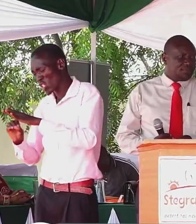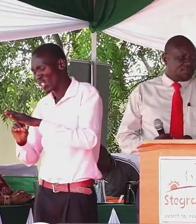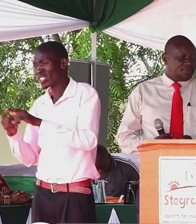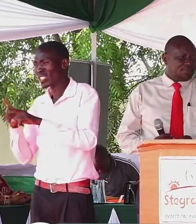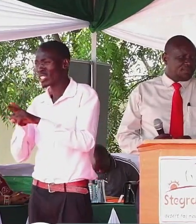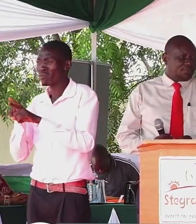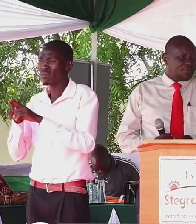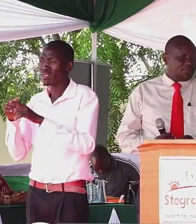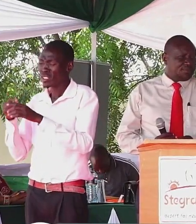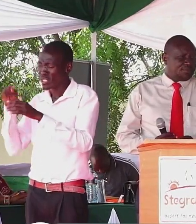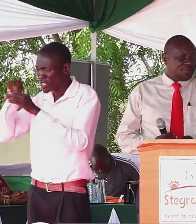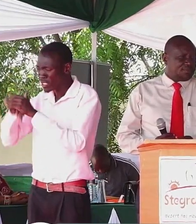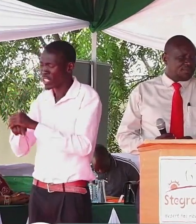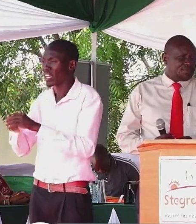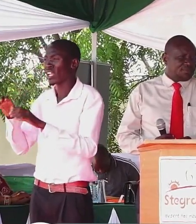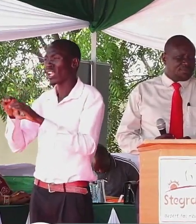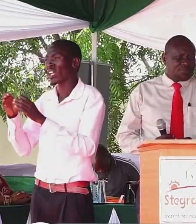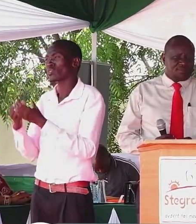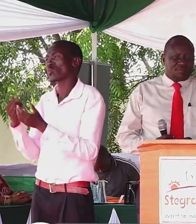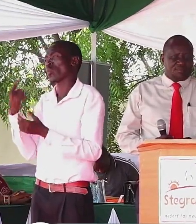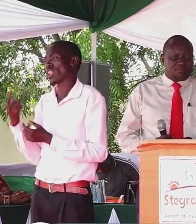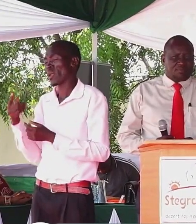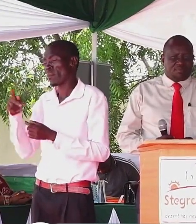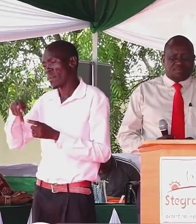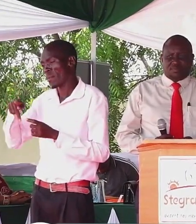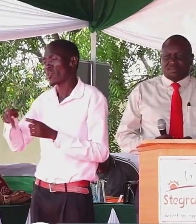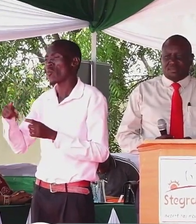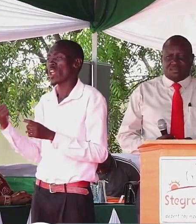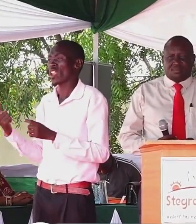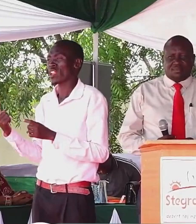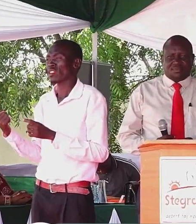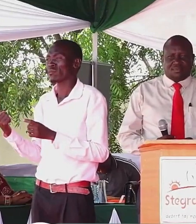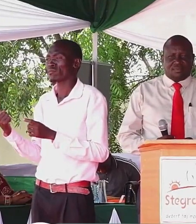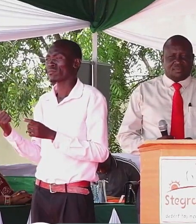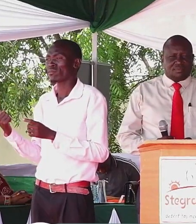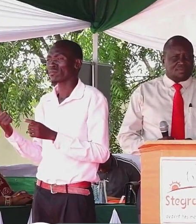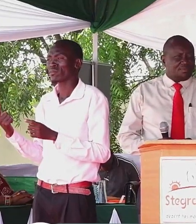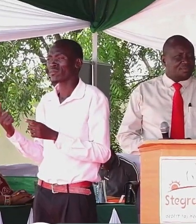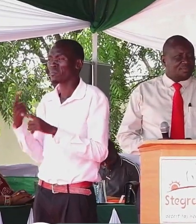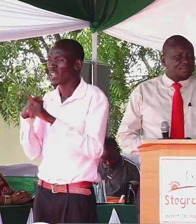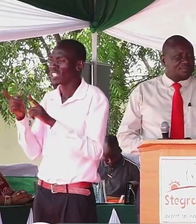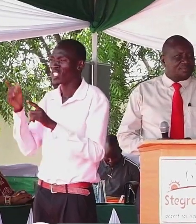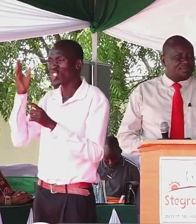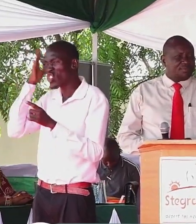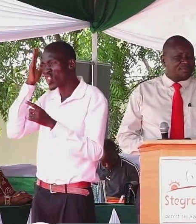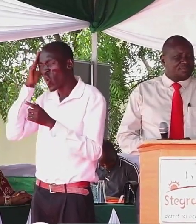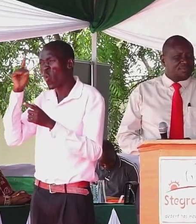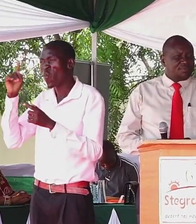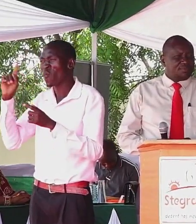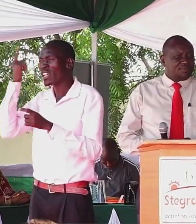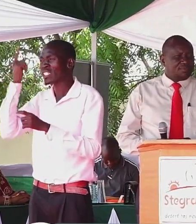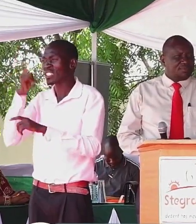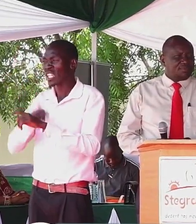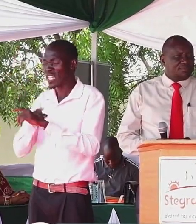wakati anaingia class 1 ama ile PP1, sio class 1, lakini kwani mtoto atajua kusoma siku ya kwanza?